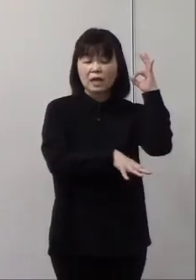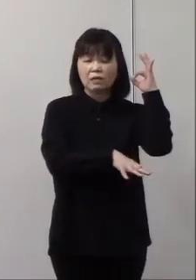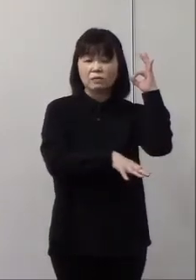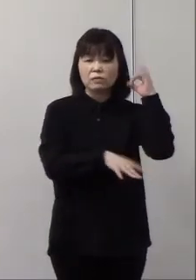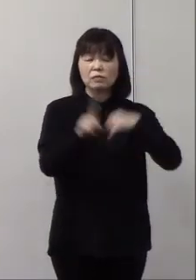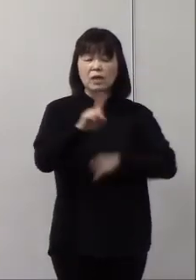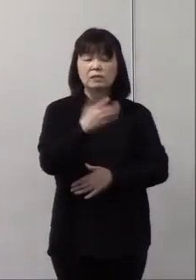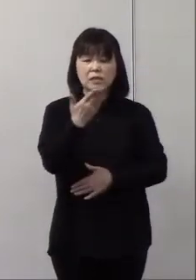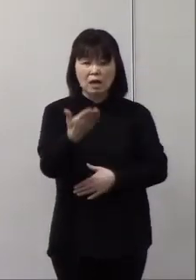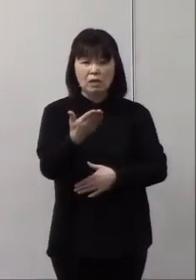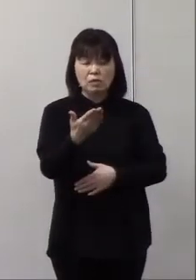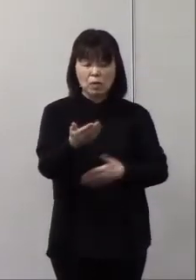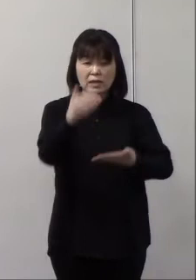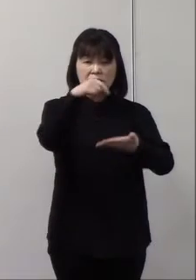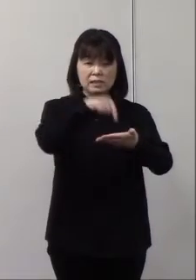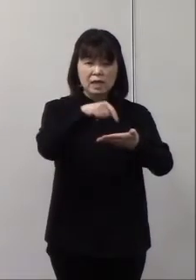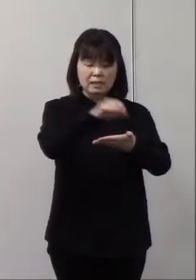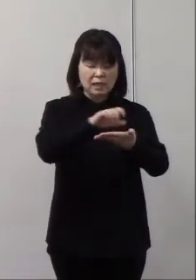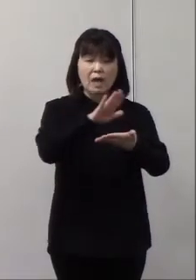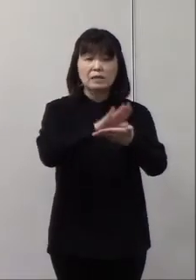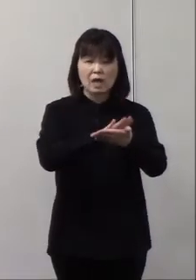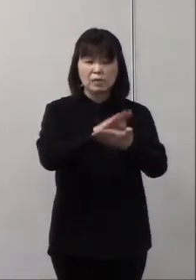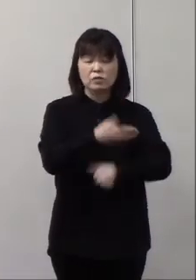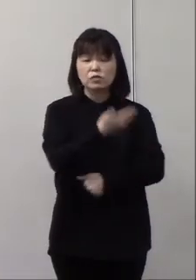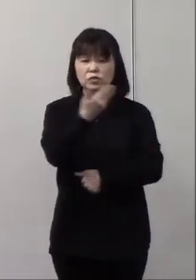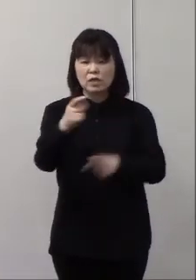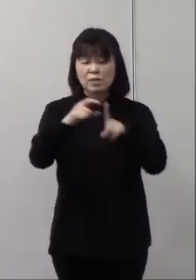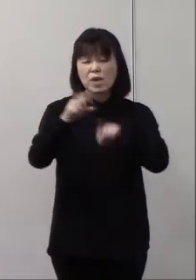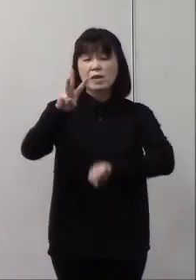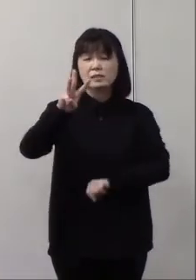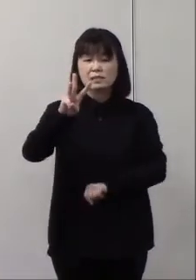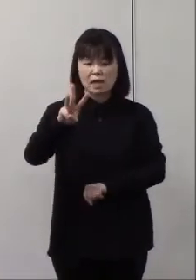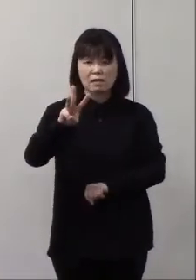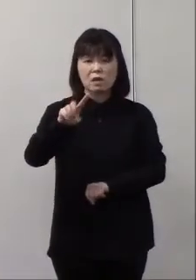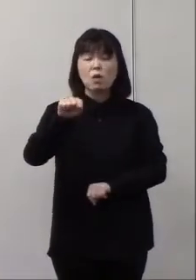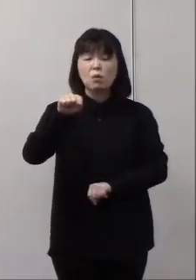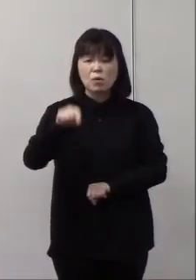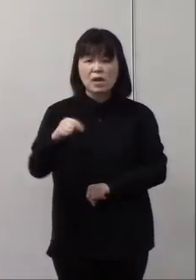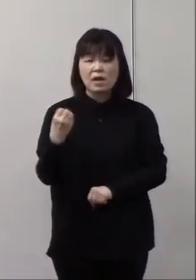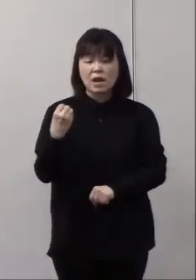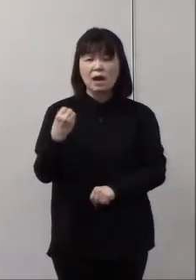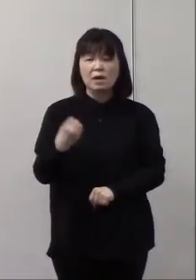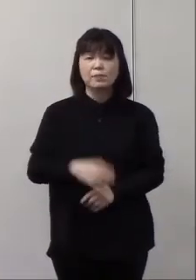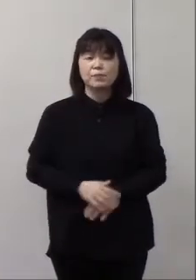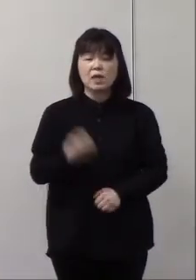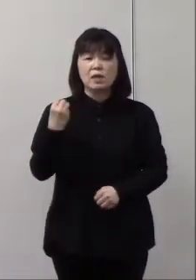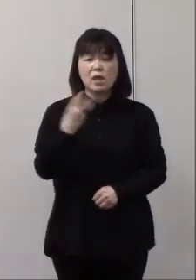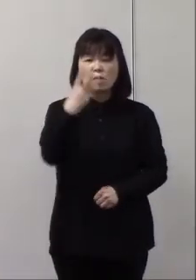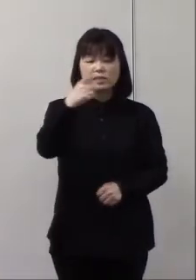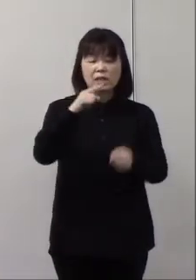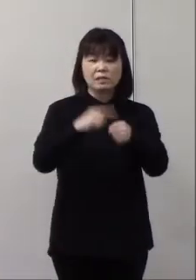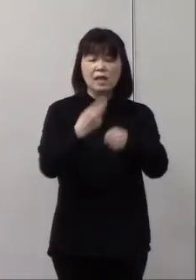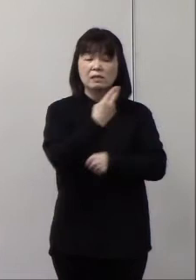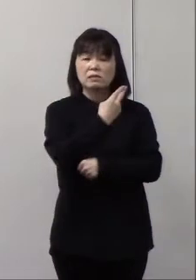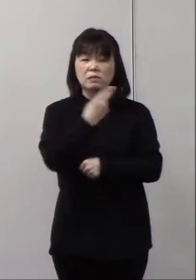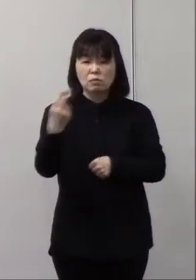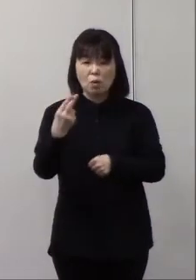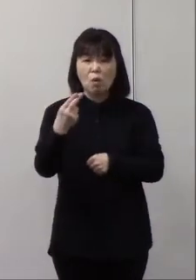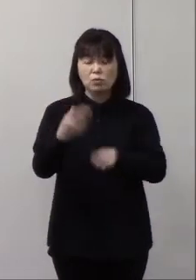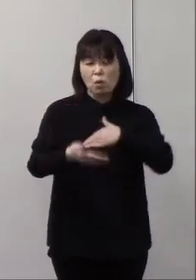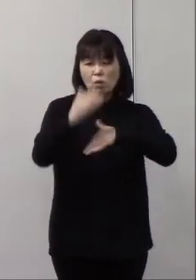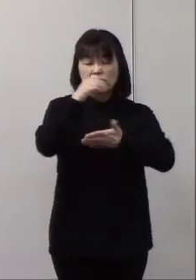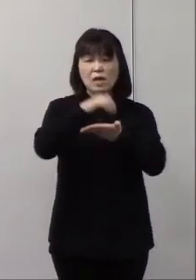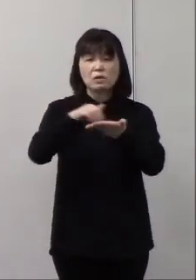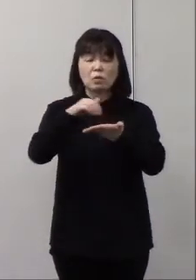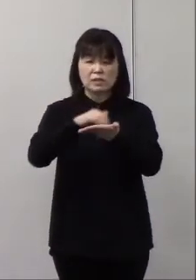へ進んでいただいて3ページ目、これが第1回補正予算、新年度予算の